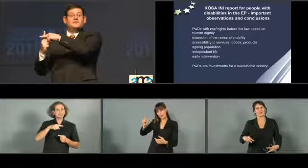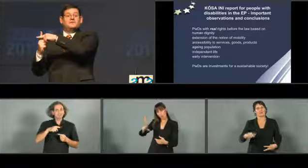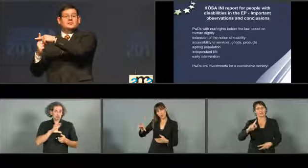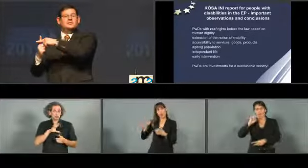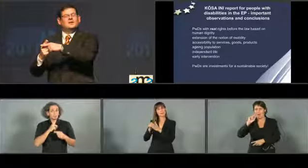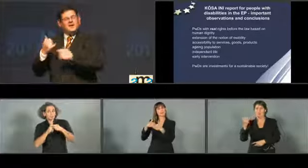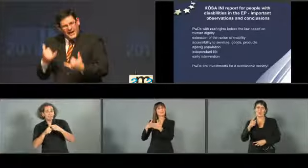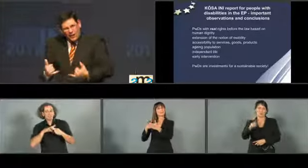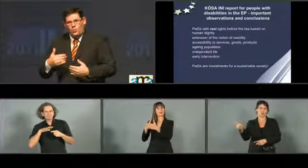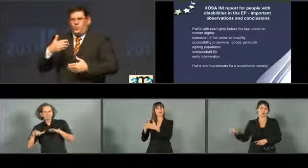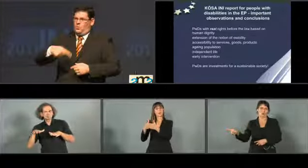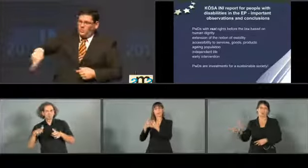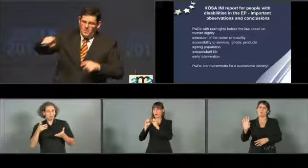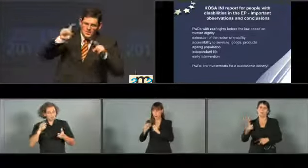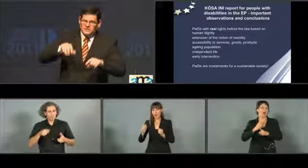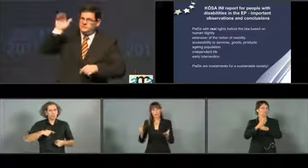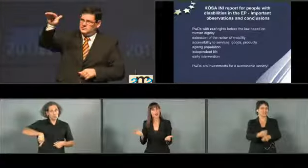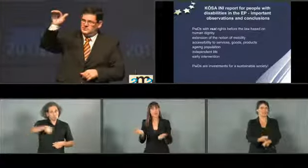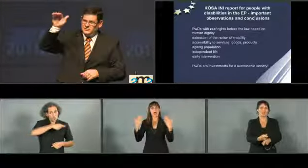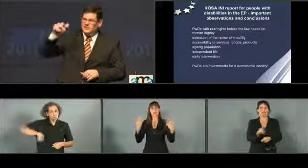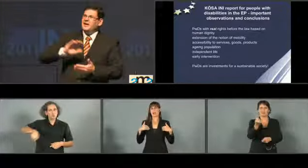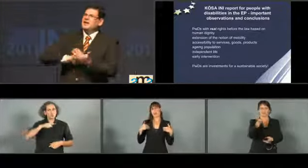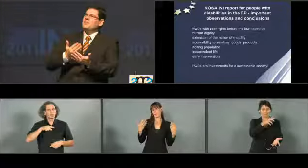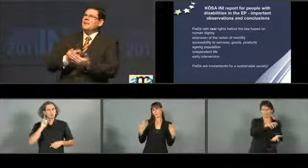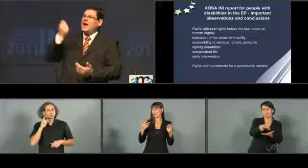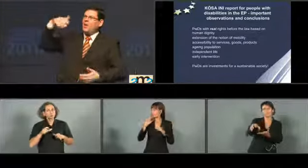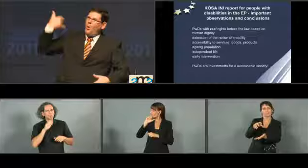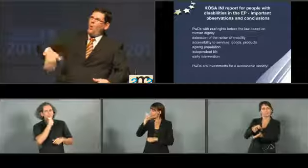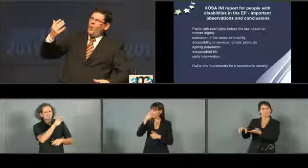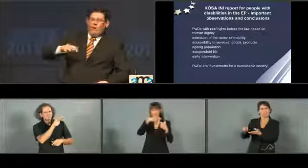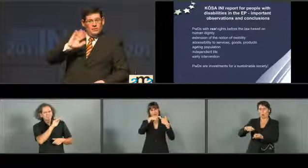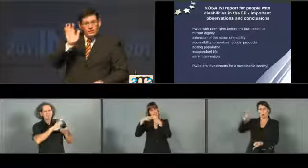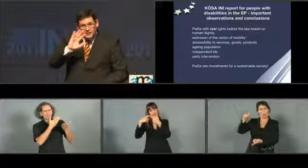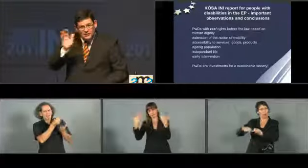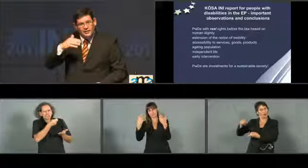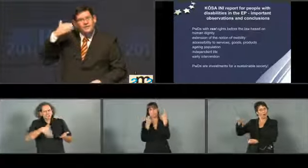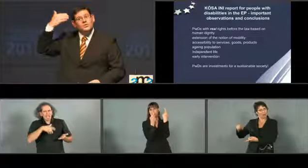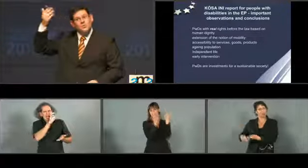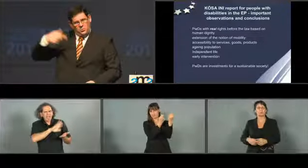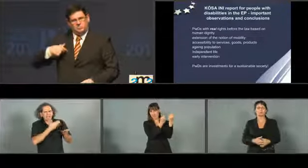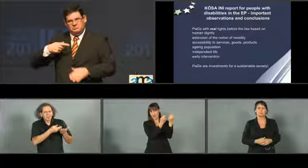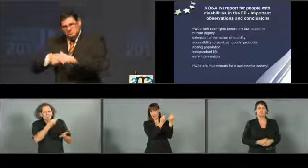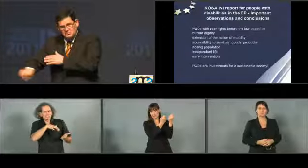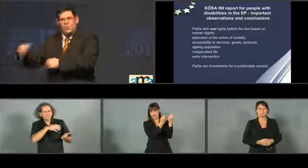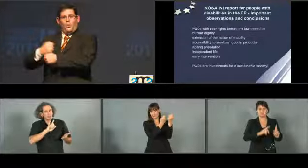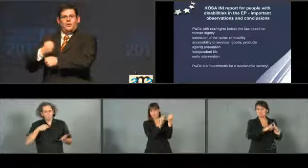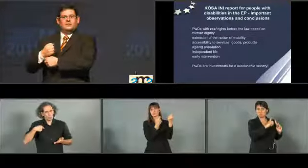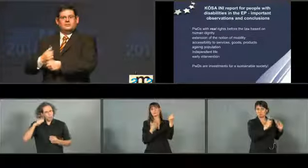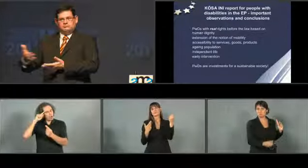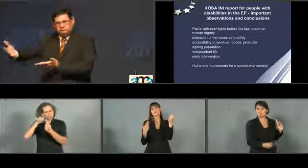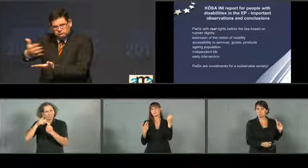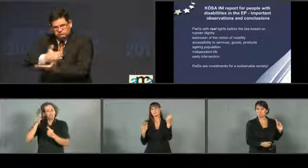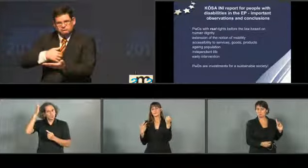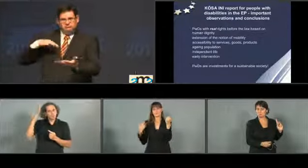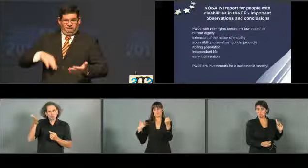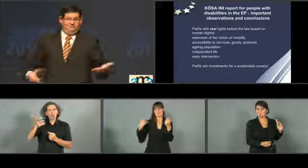sera aussi alloué. Pour l'instant, tout n'est pas parfait, on en est bien loin. Par exemple, on sait très bien que les